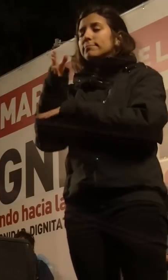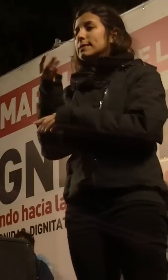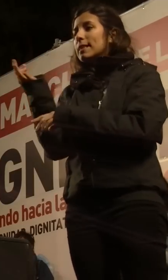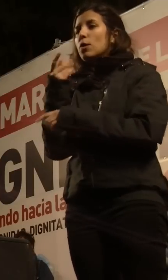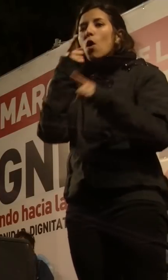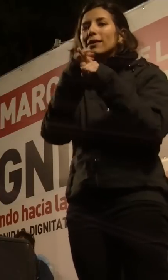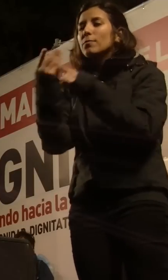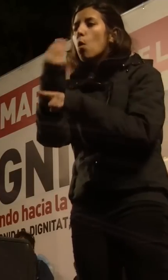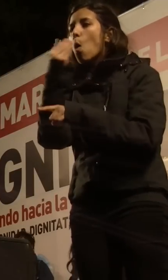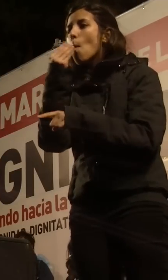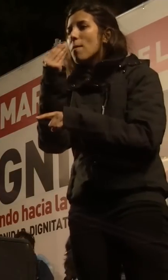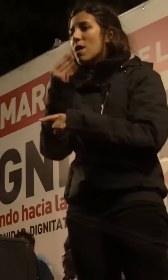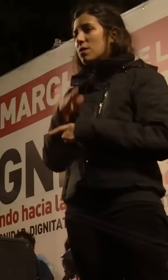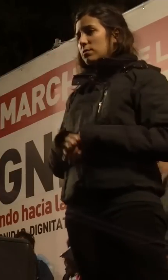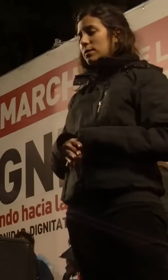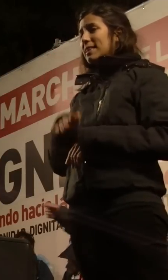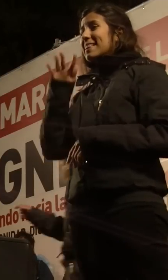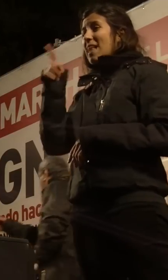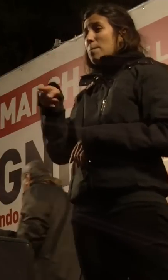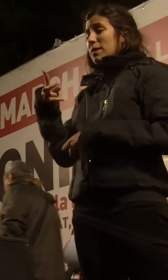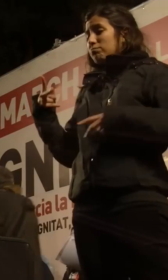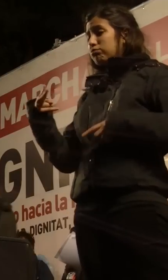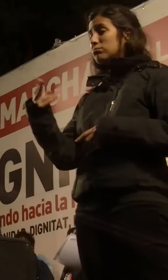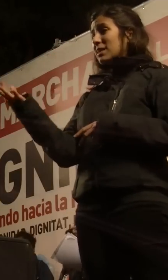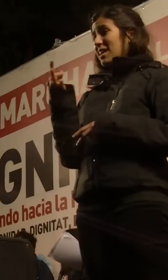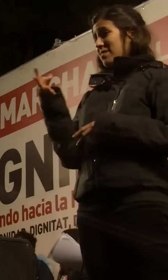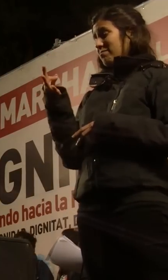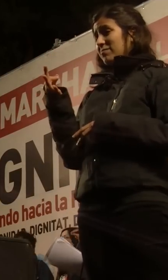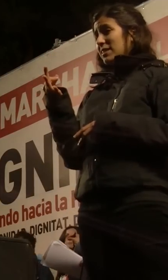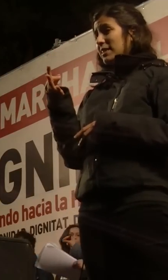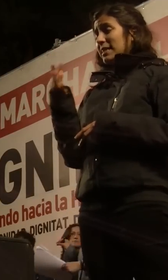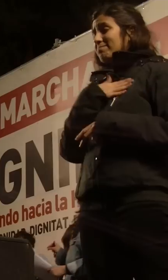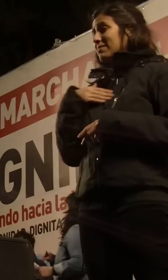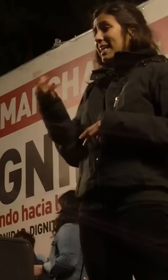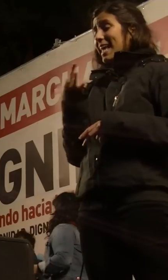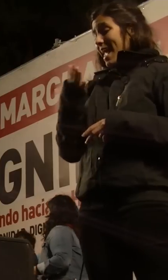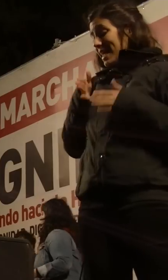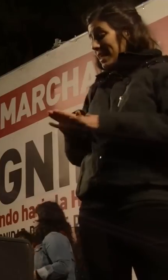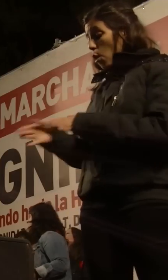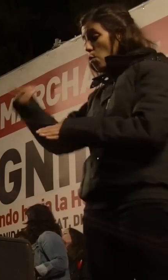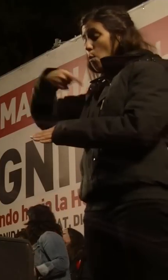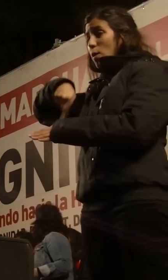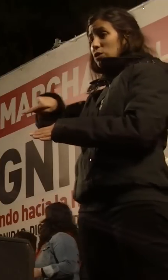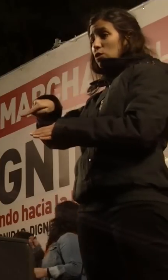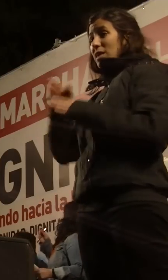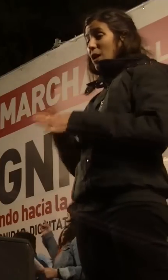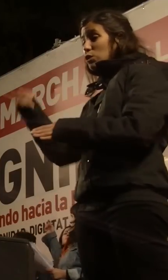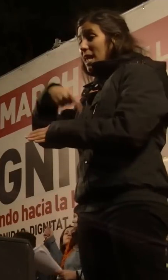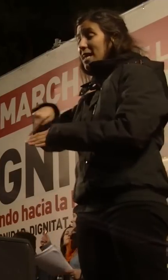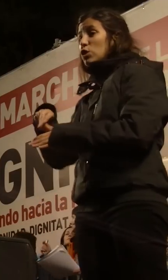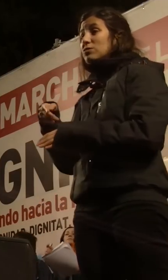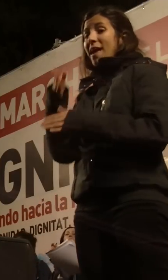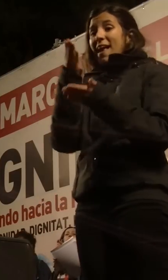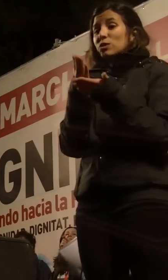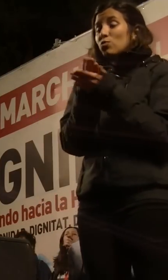Nos han quitado la educación también. La quieren quitar día a día. Quieren que nuestros hijos no vayan a